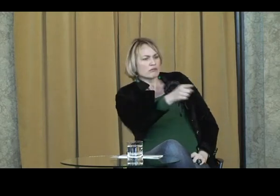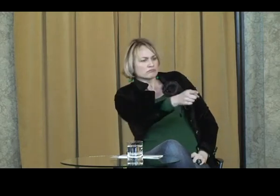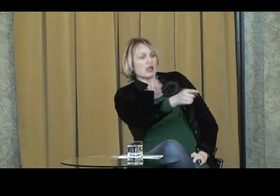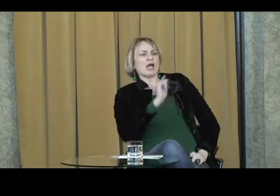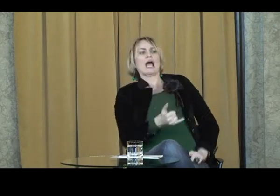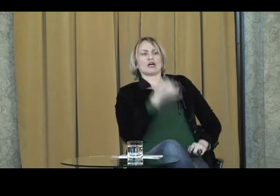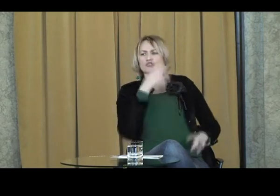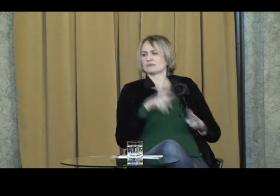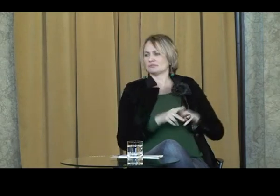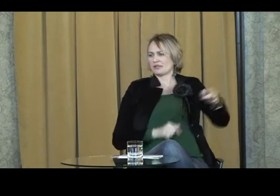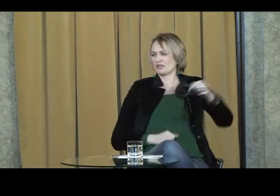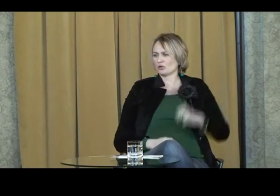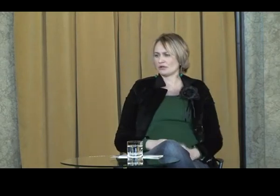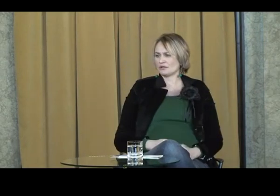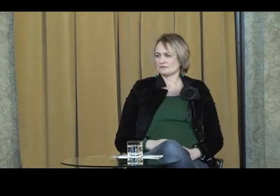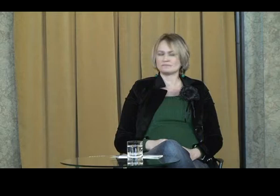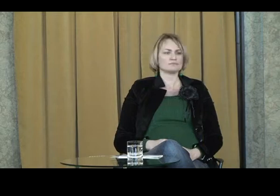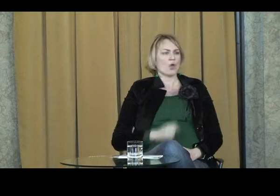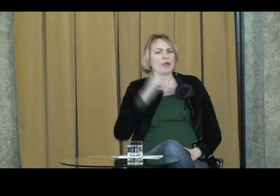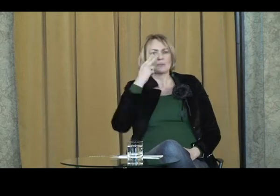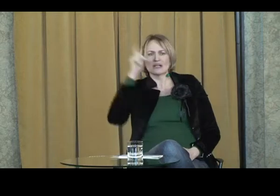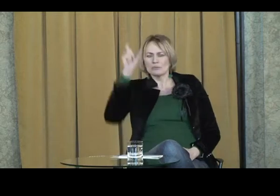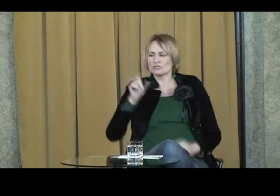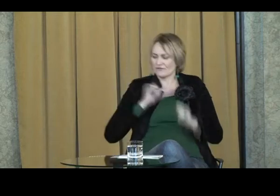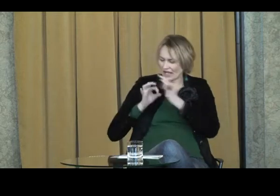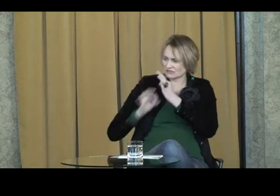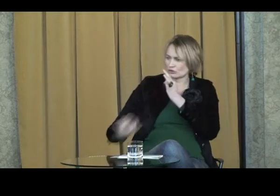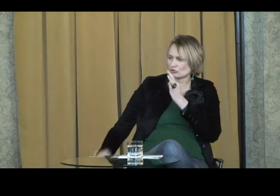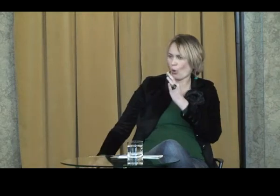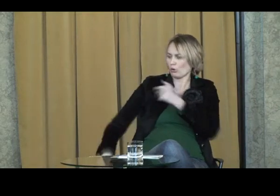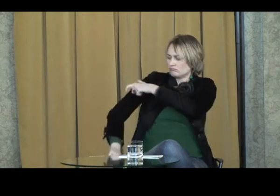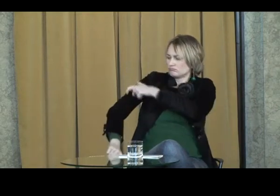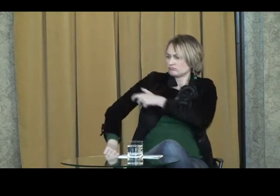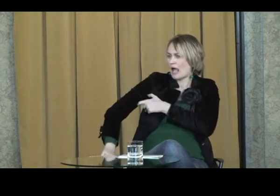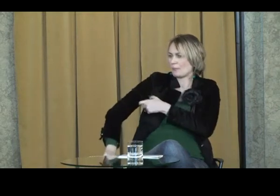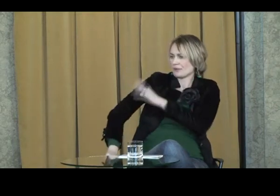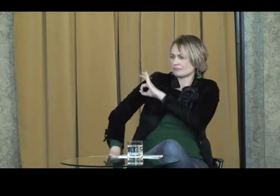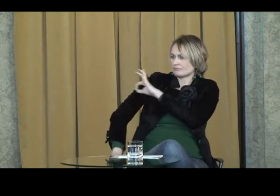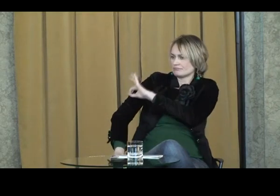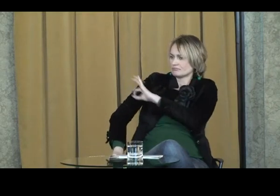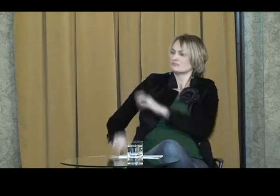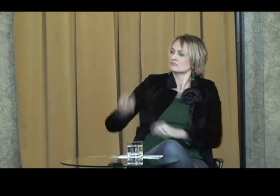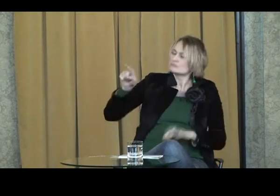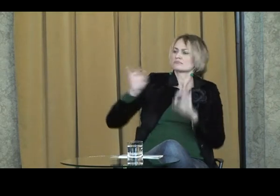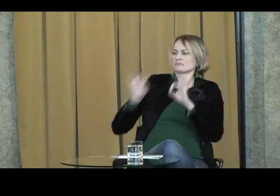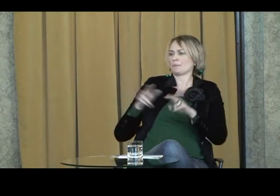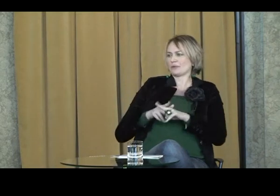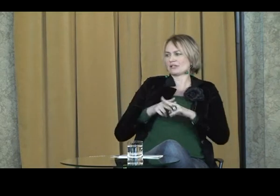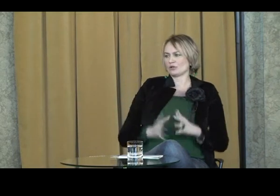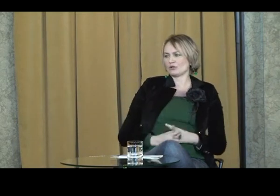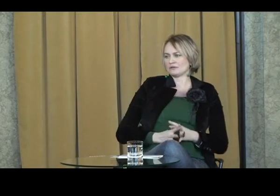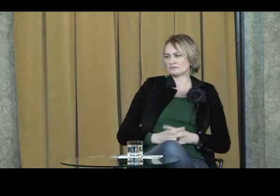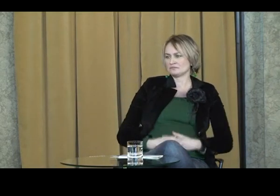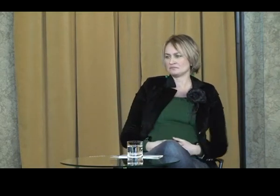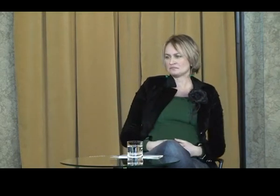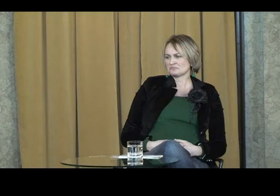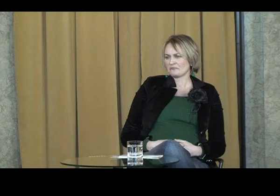Auffällig ist jemand im Rollstuhl. Ja, er ist behindert. Oder ein blinder Mensch mit einer Armbehinderung, mit 3 Punkten und Blindenstock. Ja, er